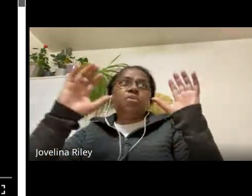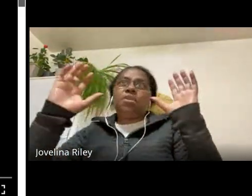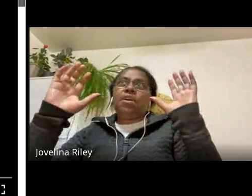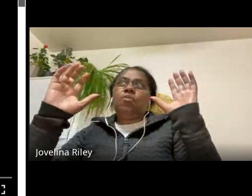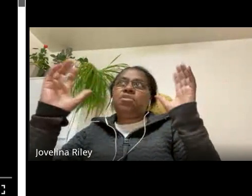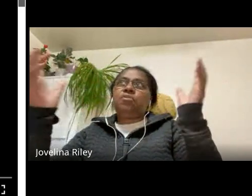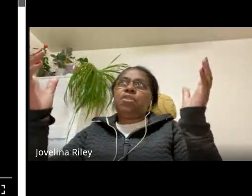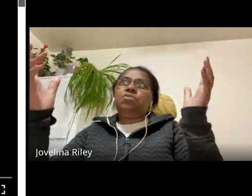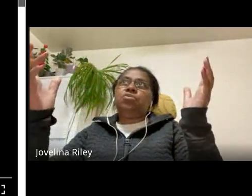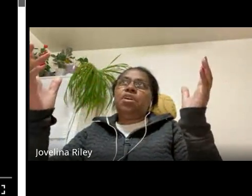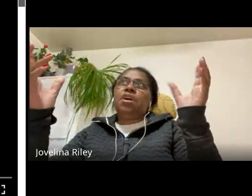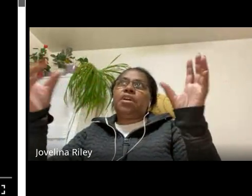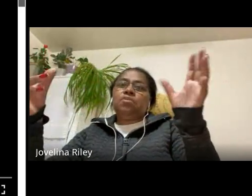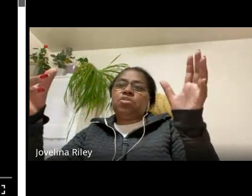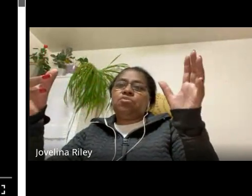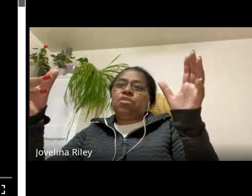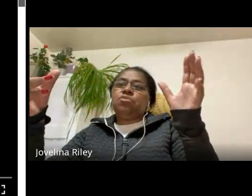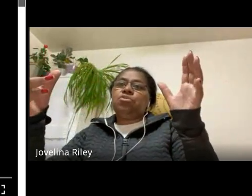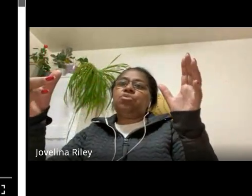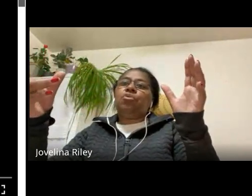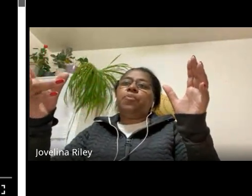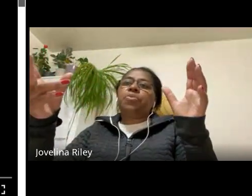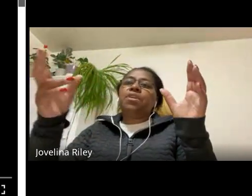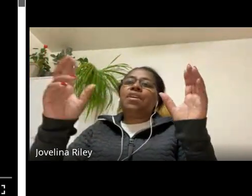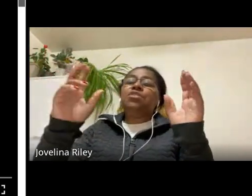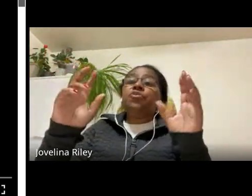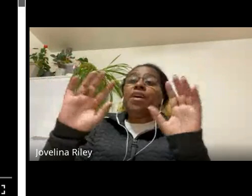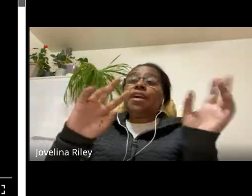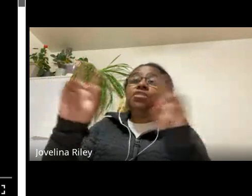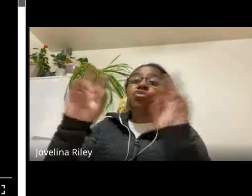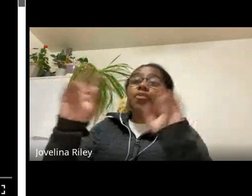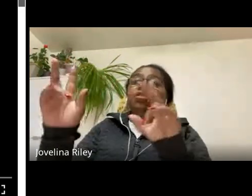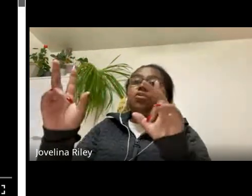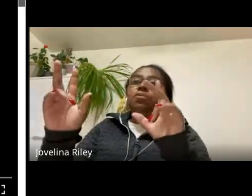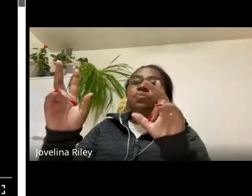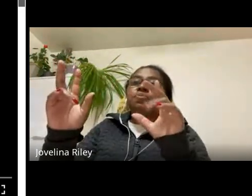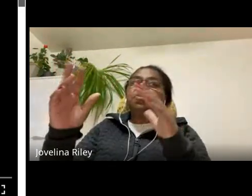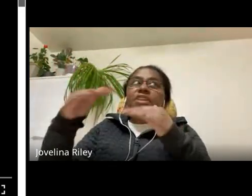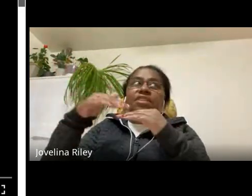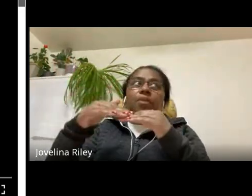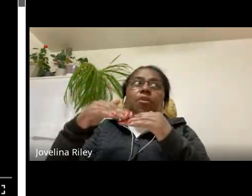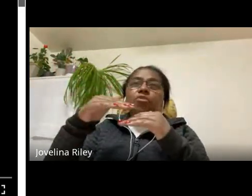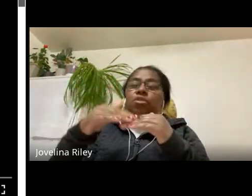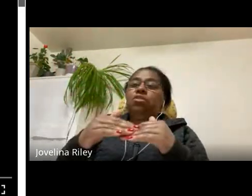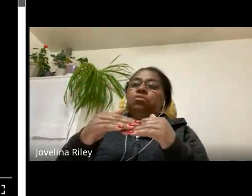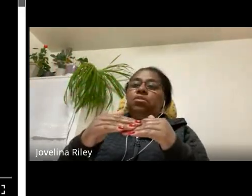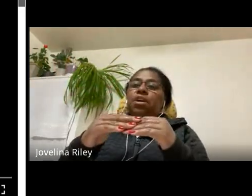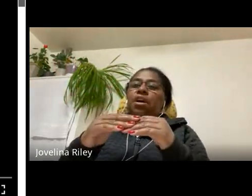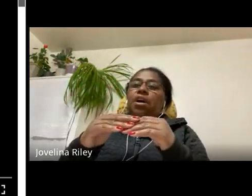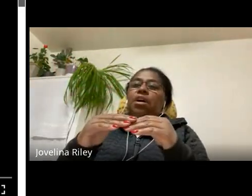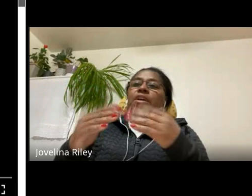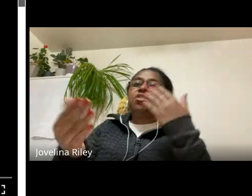aqui observando, aqui nos Estados Unidos, onde eu estou, que é diferente do Brasil. Nessa época do